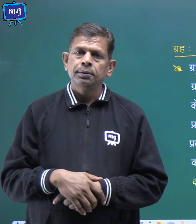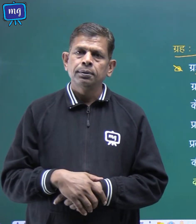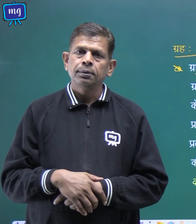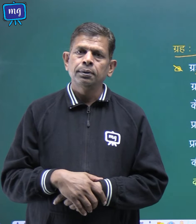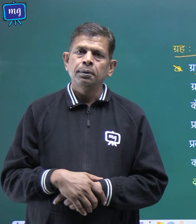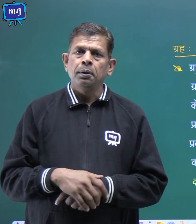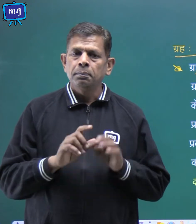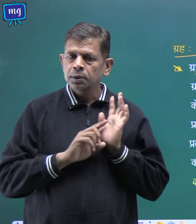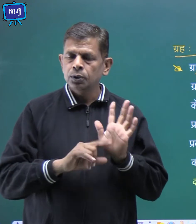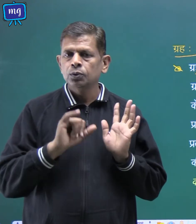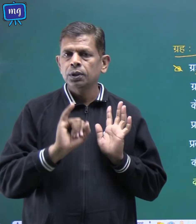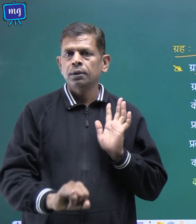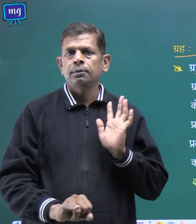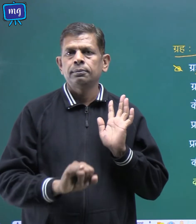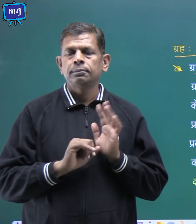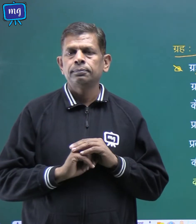प्रतीत होते हैं,